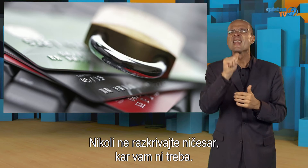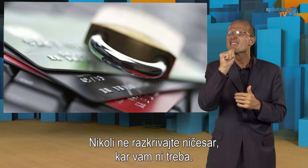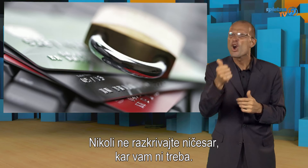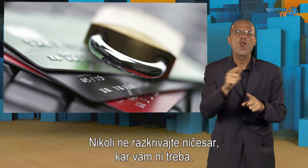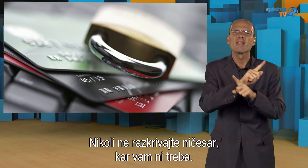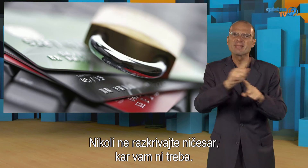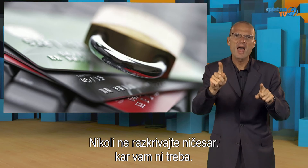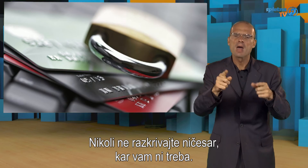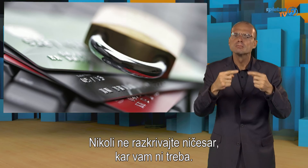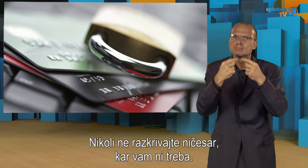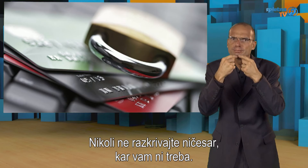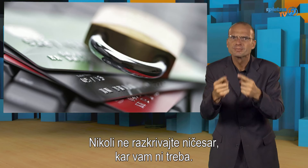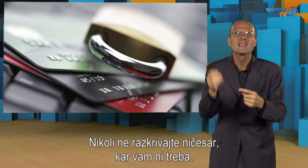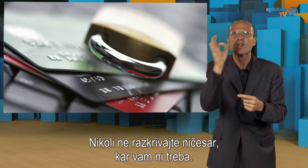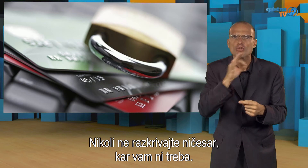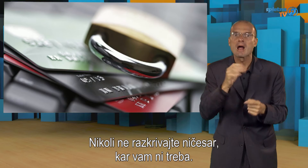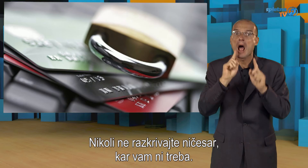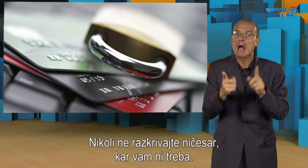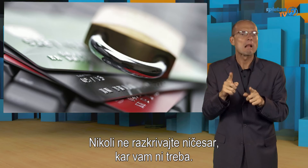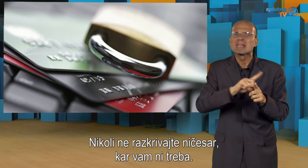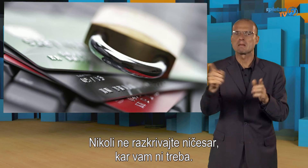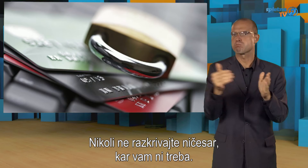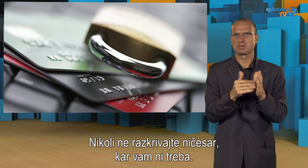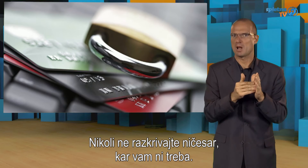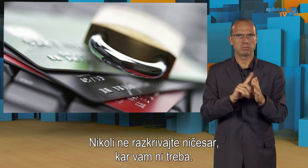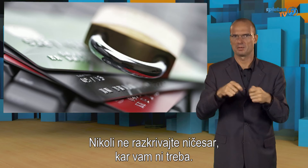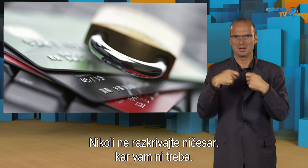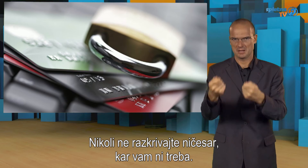Nikoli ne razkrivajte ničesar, kar vam ni treba.